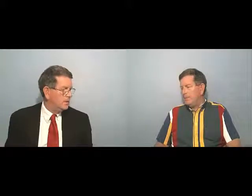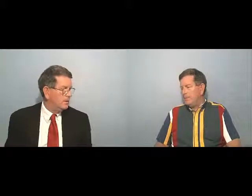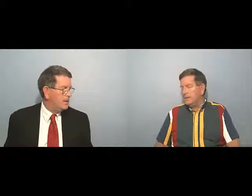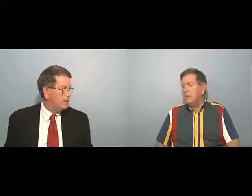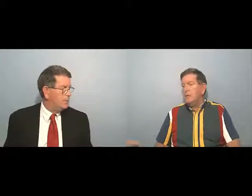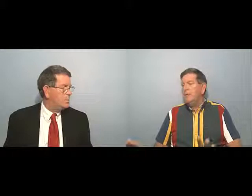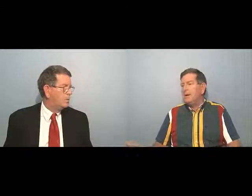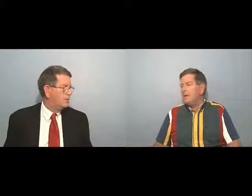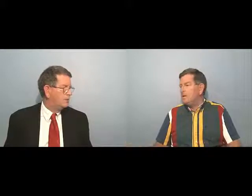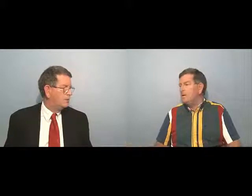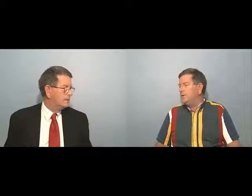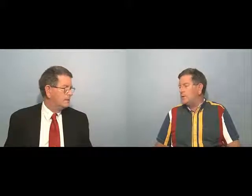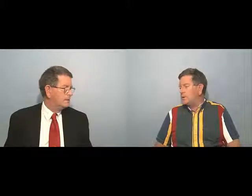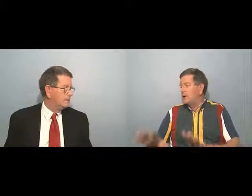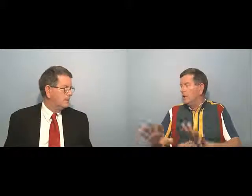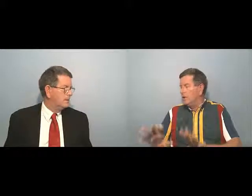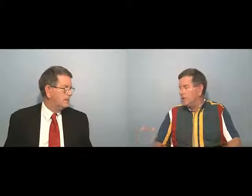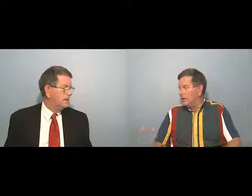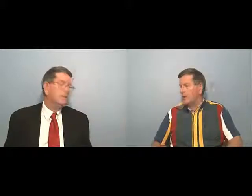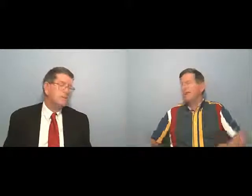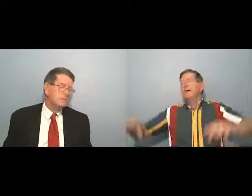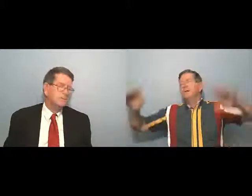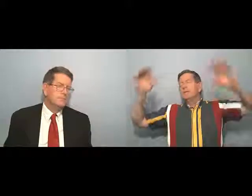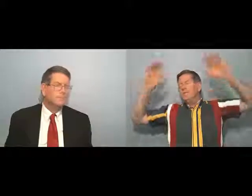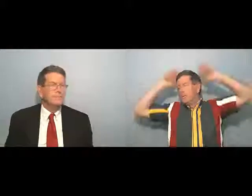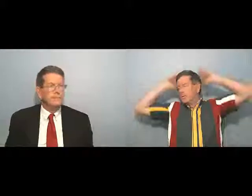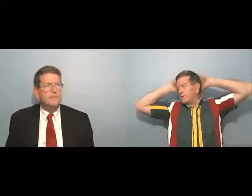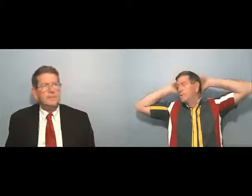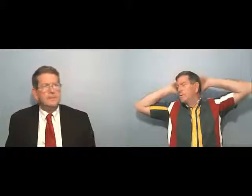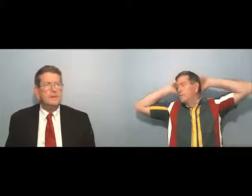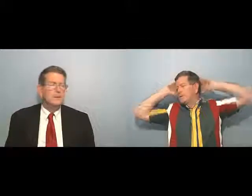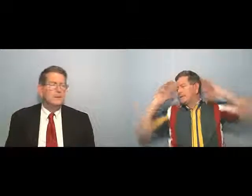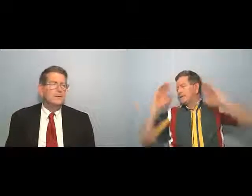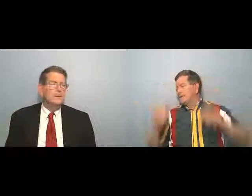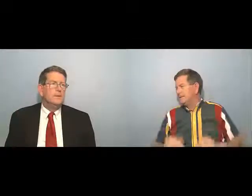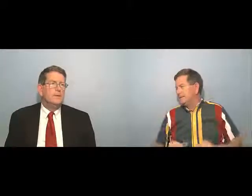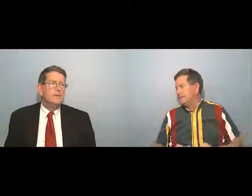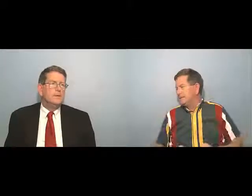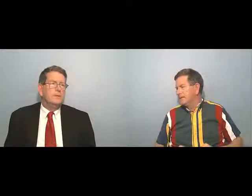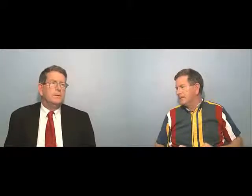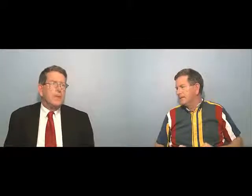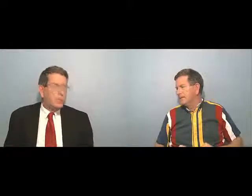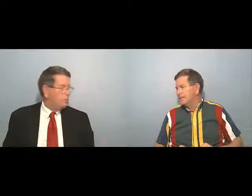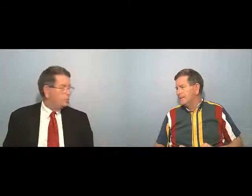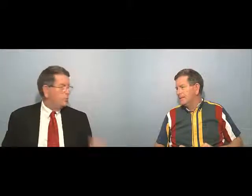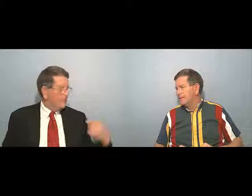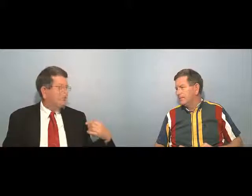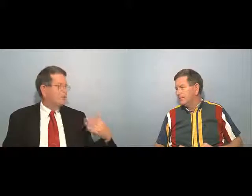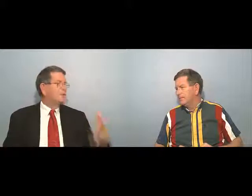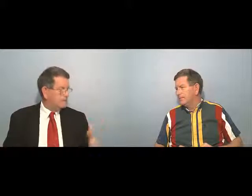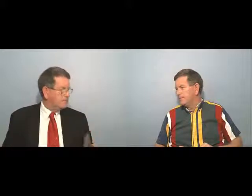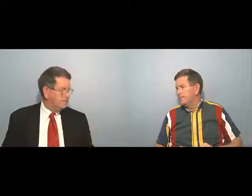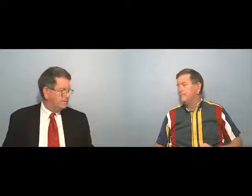Mais je ne peux pourquoi pas le faire le dimanche. Le dimanche, c'est fait pour se reposer, hein. D'accord, donc du lundi au samedi,